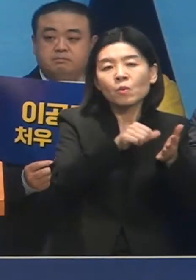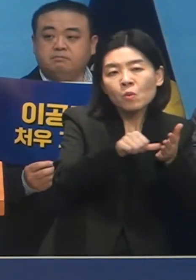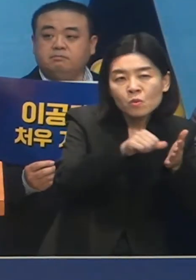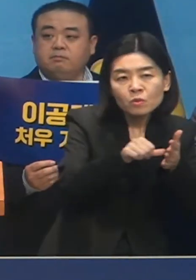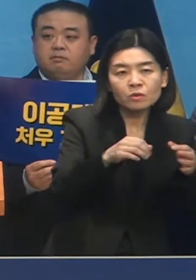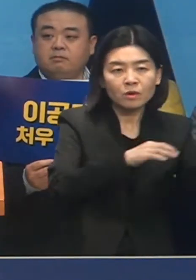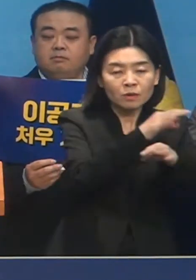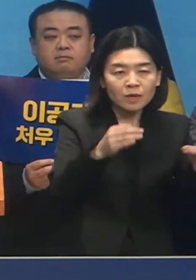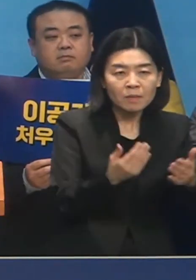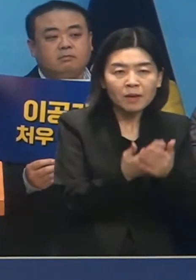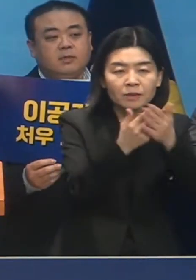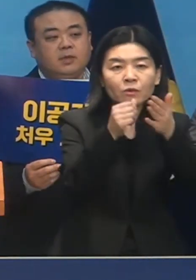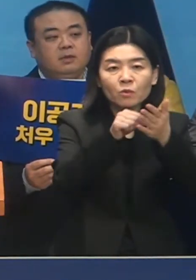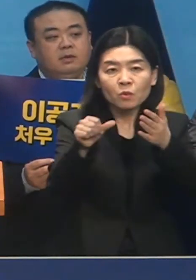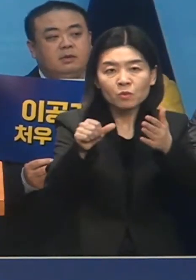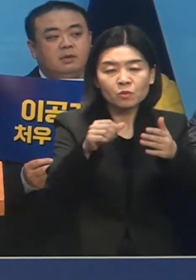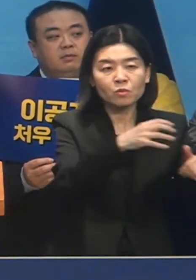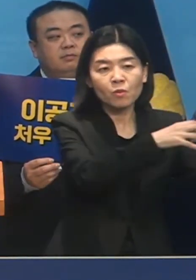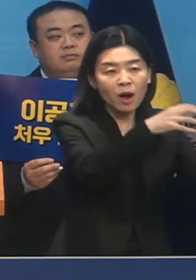도구로 이재명을 지지합니다.